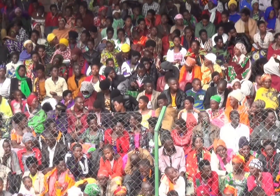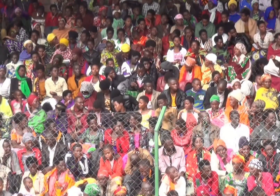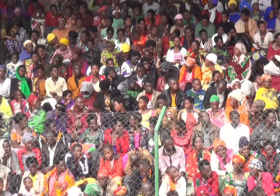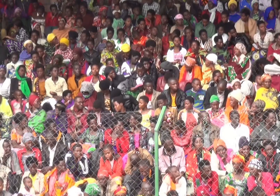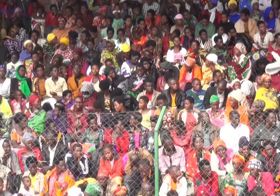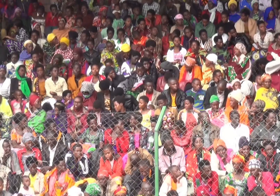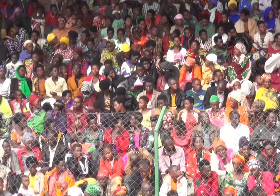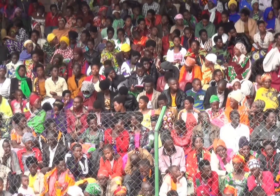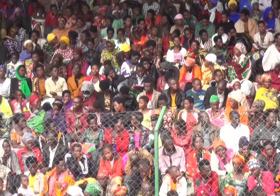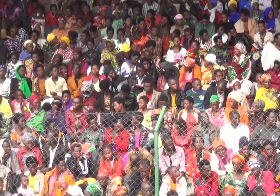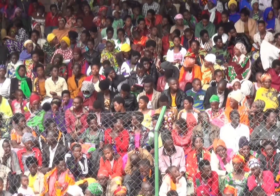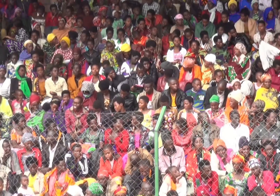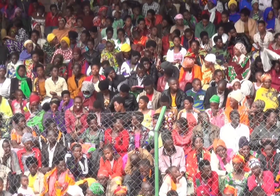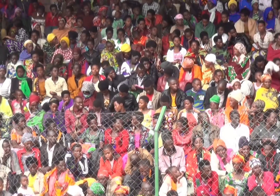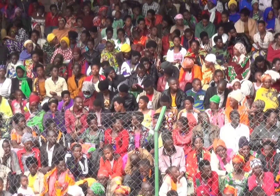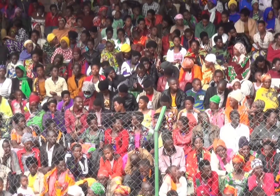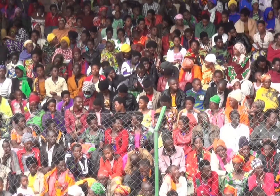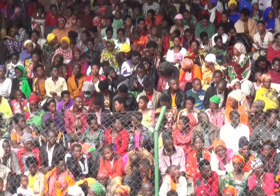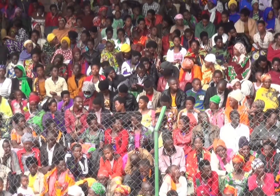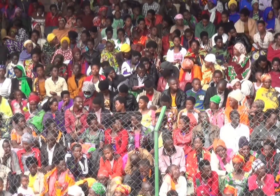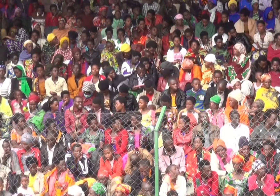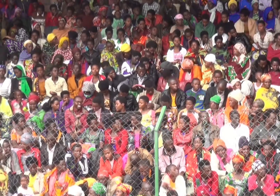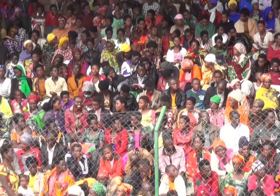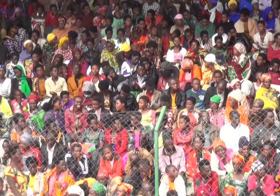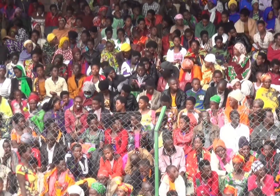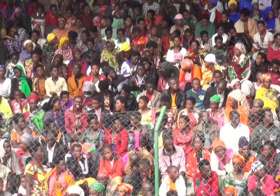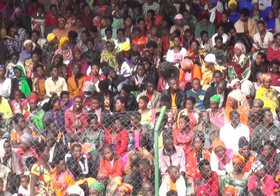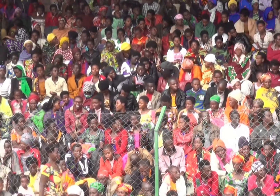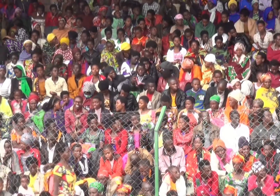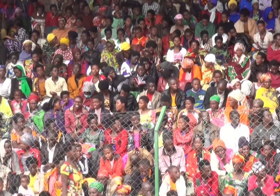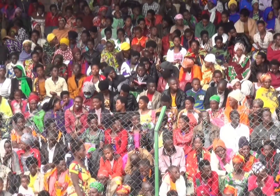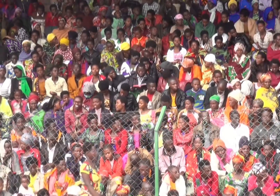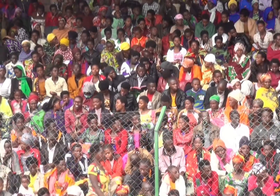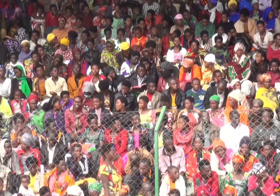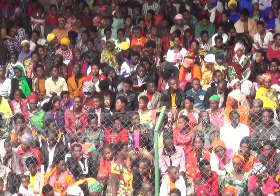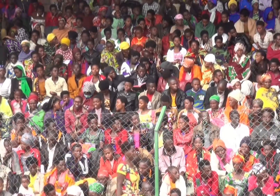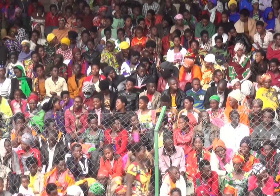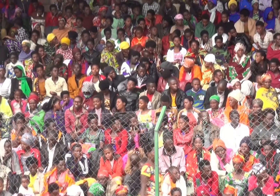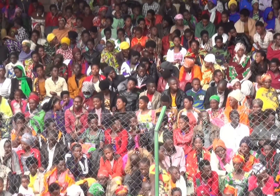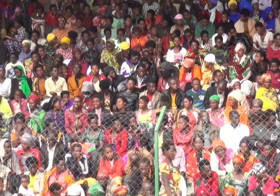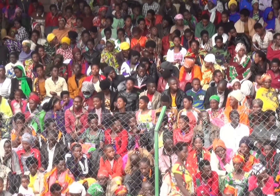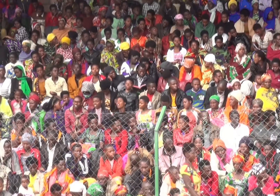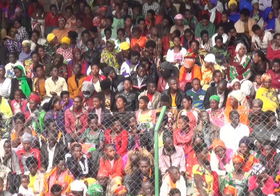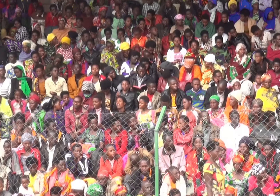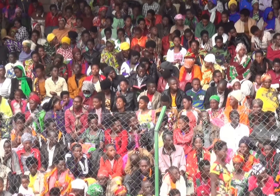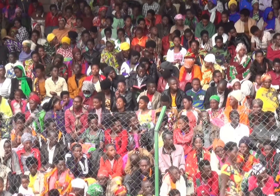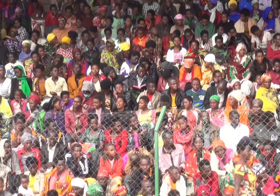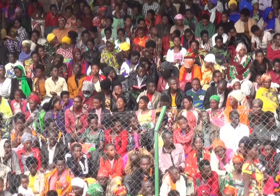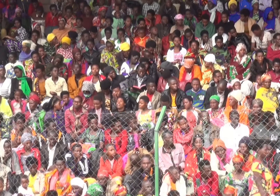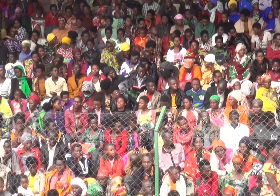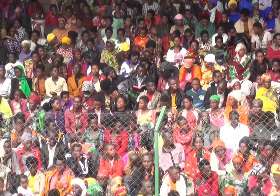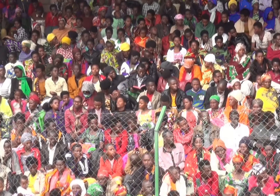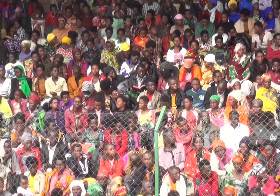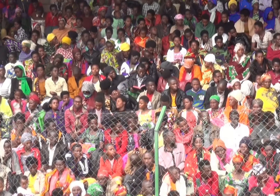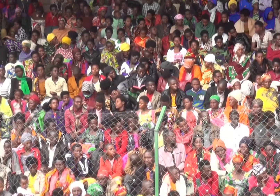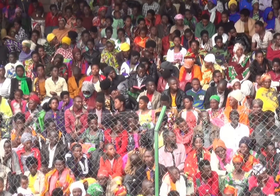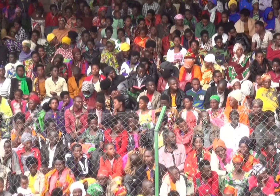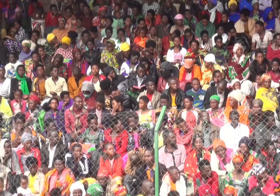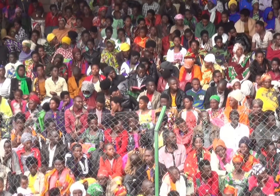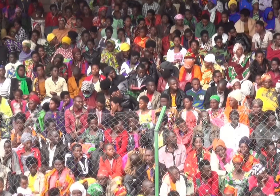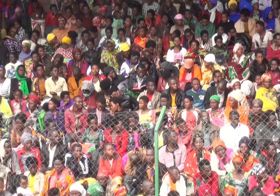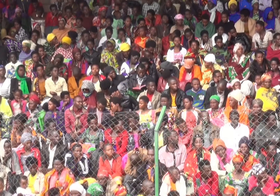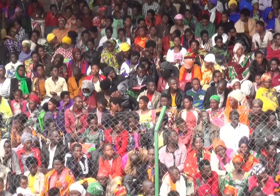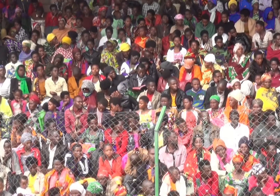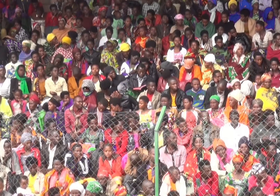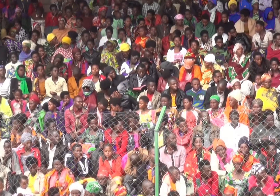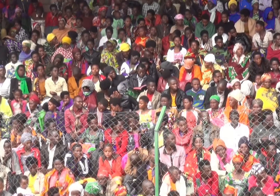niba ukurikirana n'udufaranga dukeya bakugomba, abo mukorana, mu by'ukuri twari utwawe,